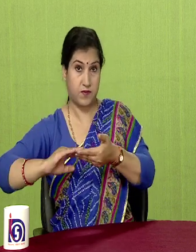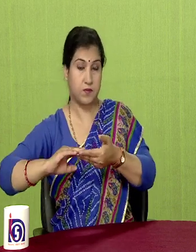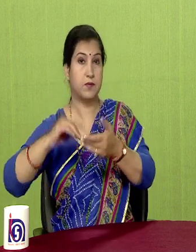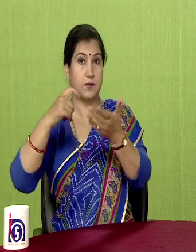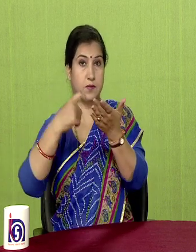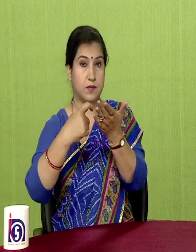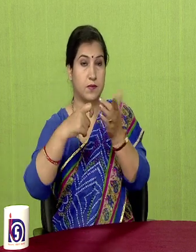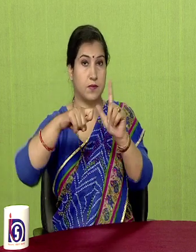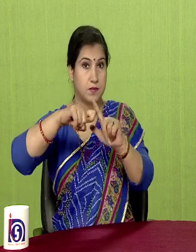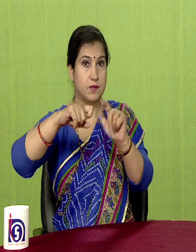था।